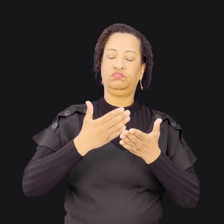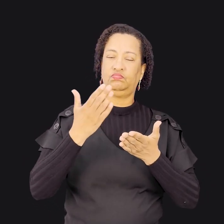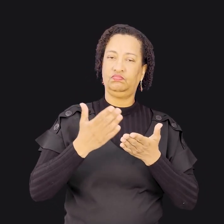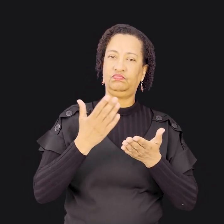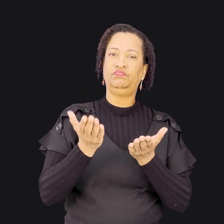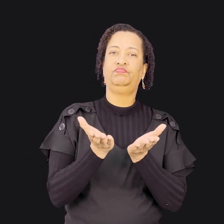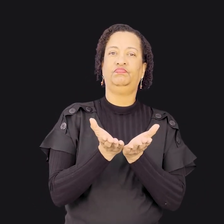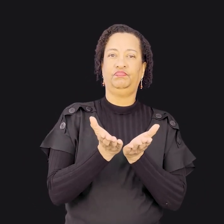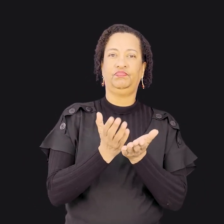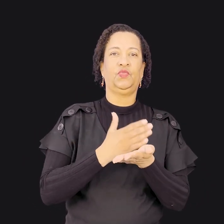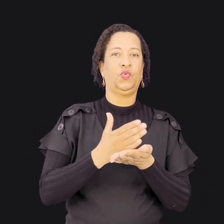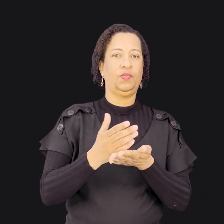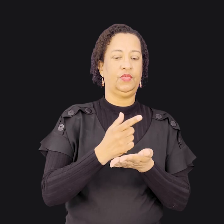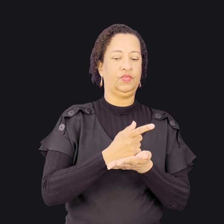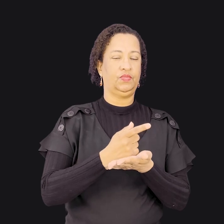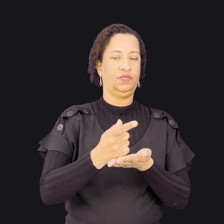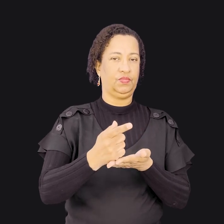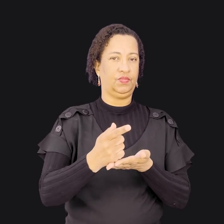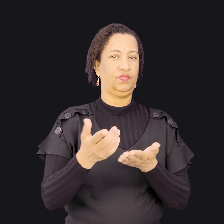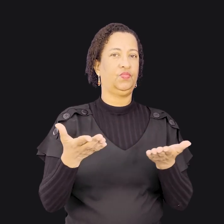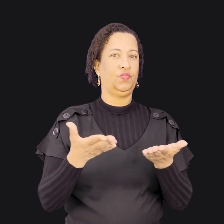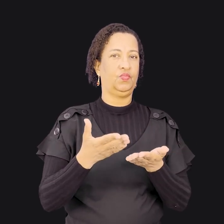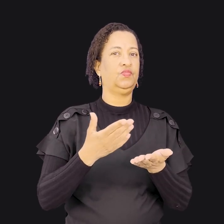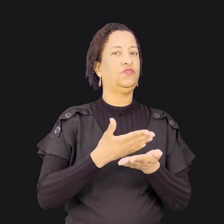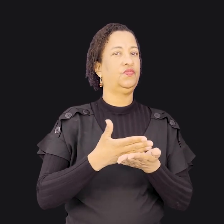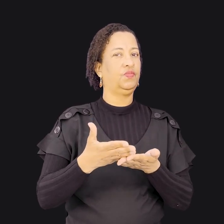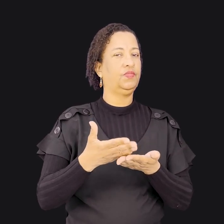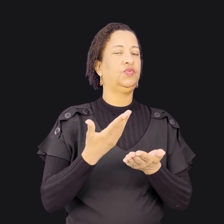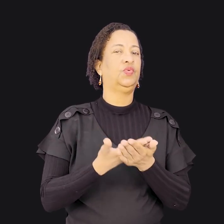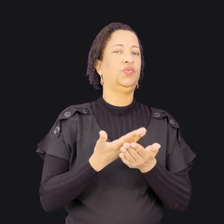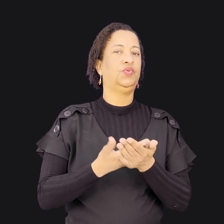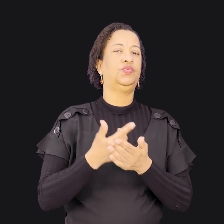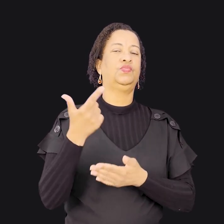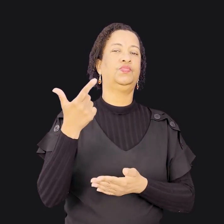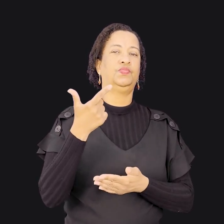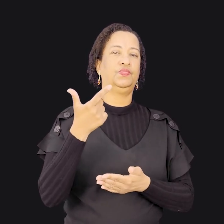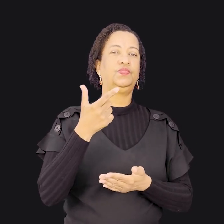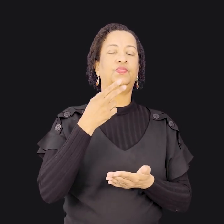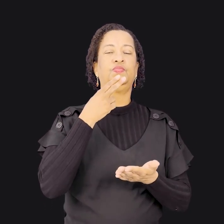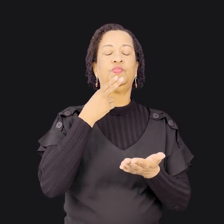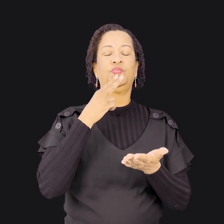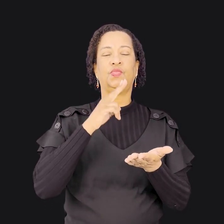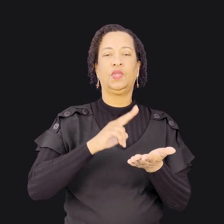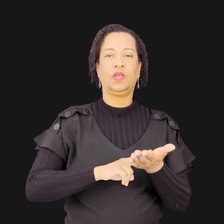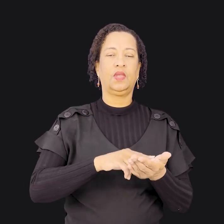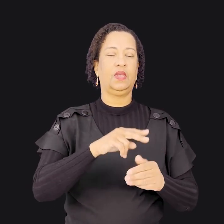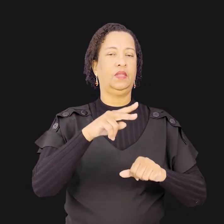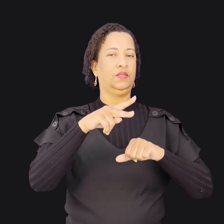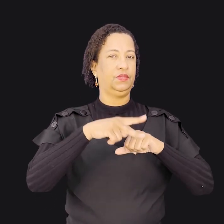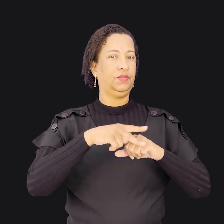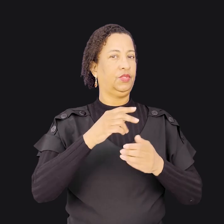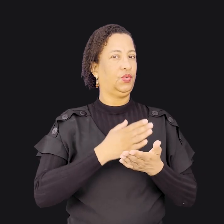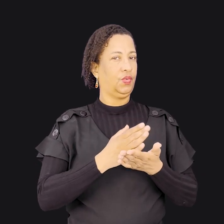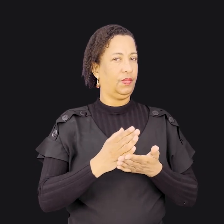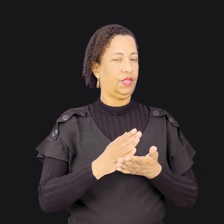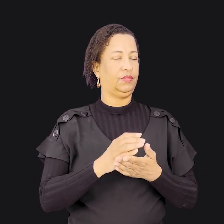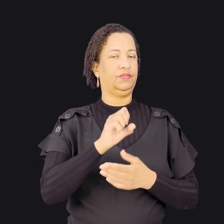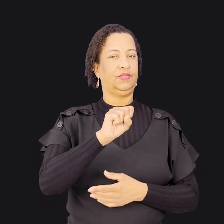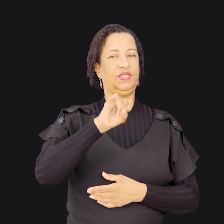Bíblia e começou com o livro de Gênesis. Hoje iniciaremos o estudo da segunda epístola de Pedro, que começa assim: Simão